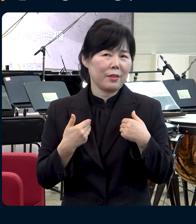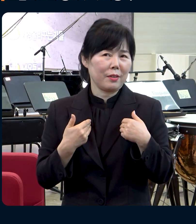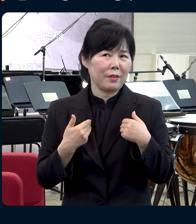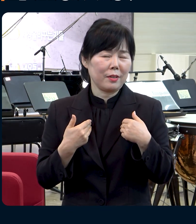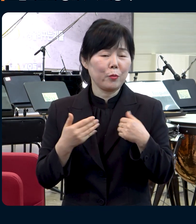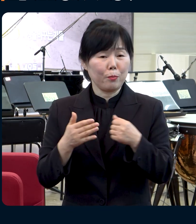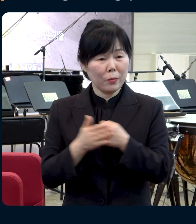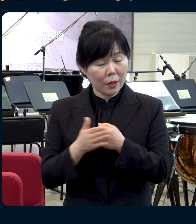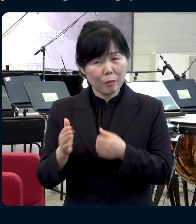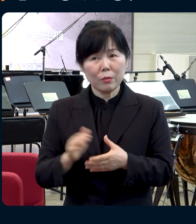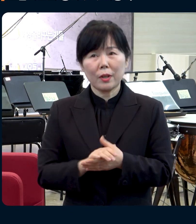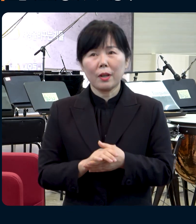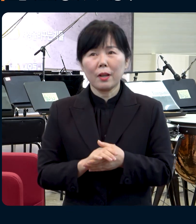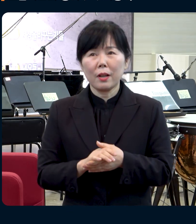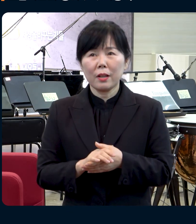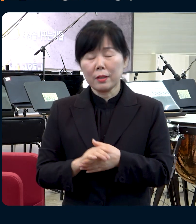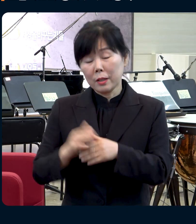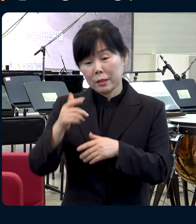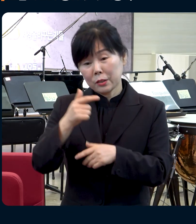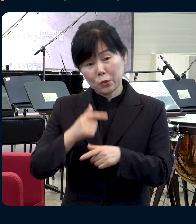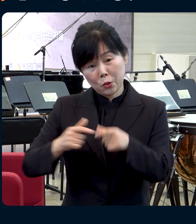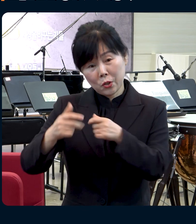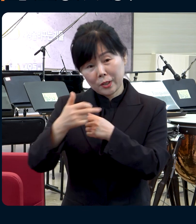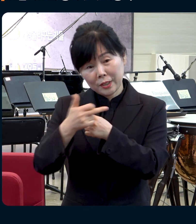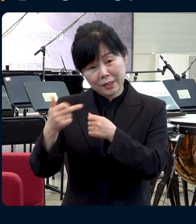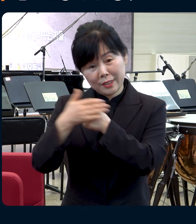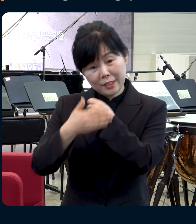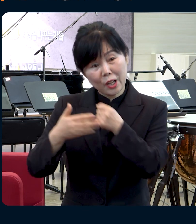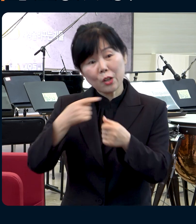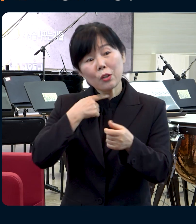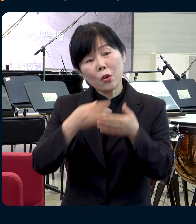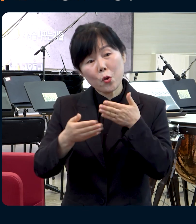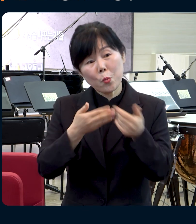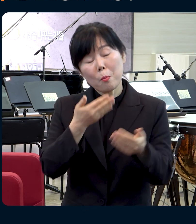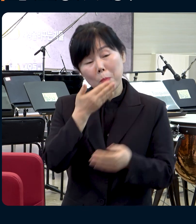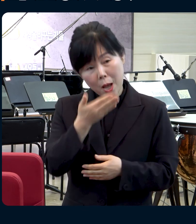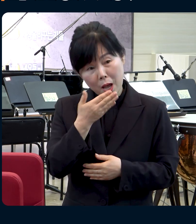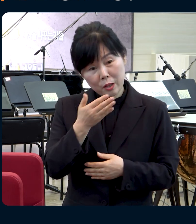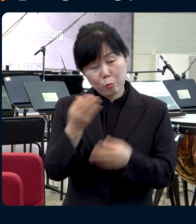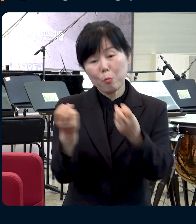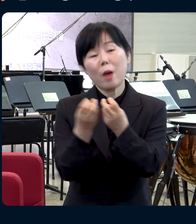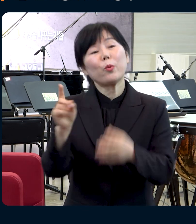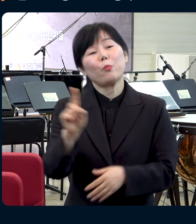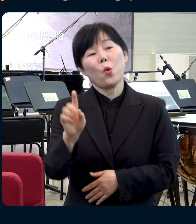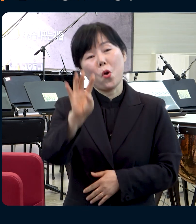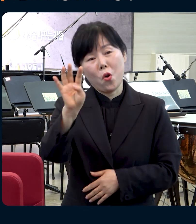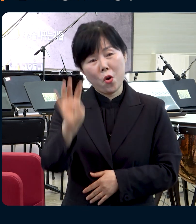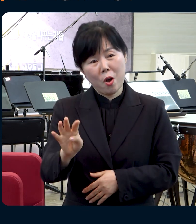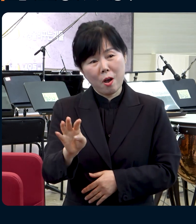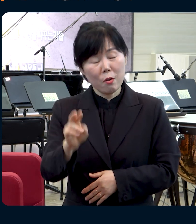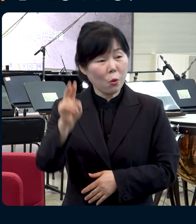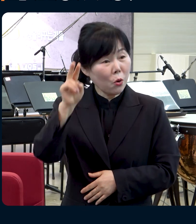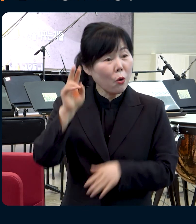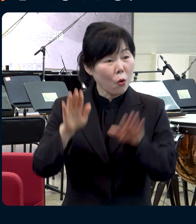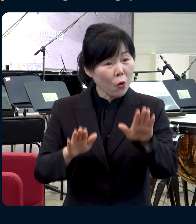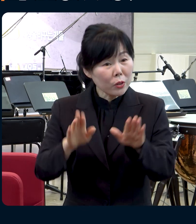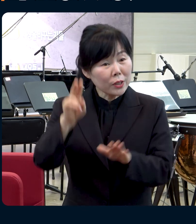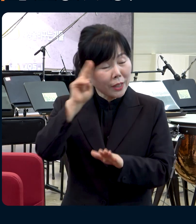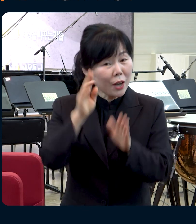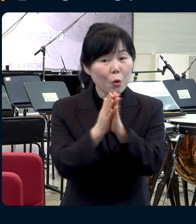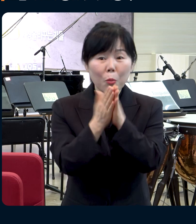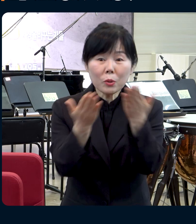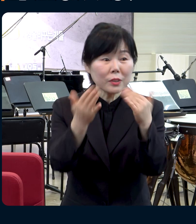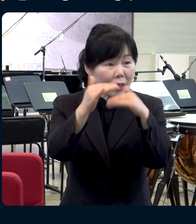그렇다면 우리가 어떻게 이러한 은혜, 더 큰 은혜를 경험할 수 있을까요? 오늘의 본문 말씀은 야고보서입니다. 여러분,